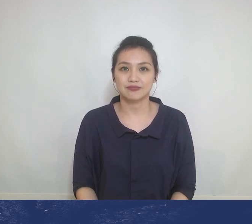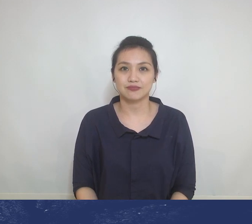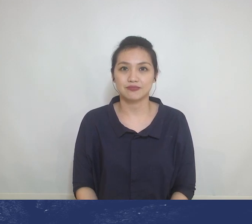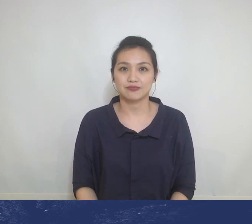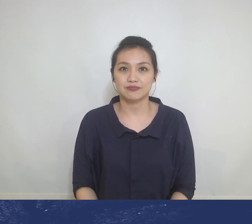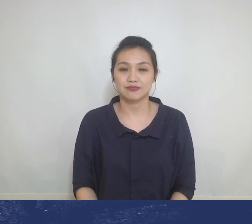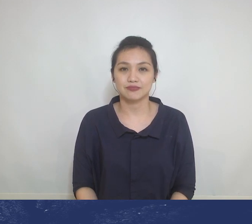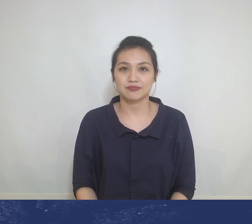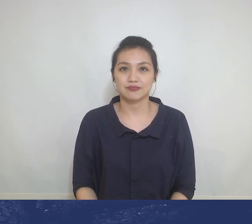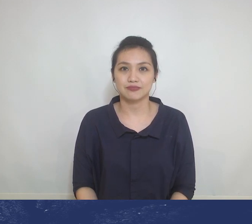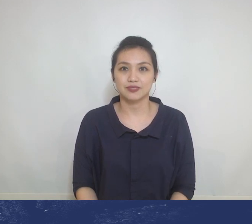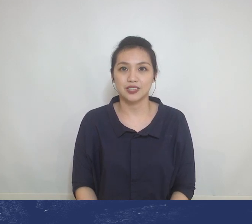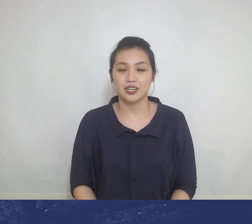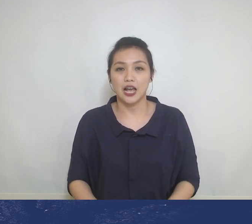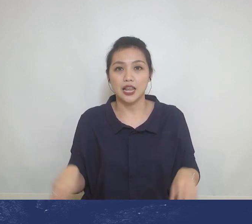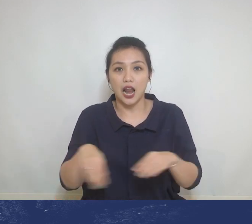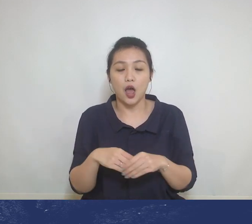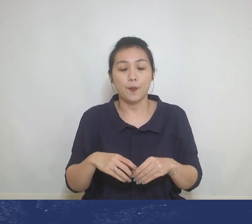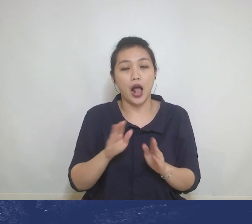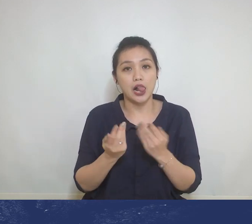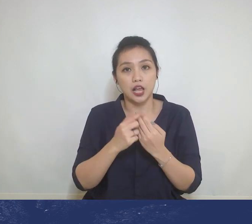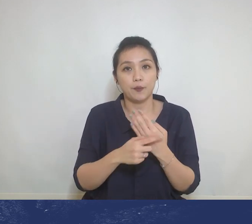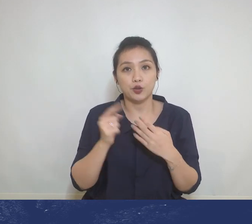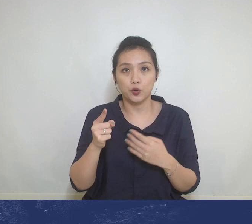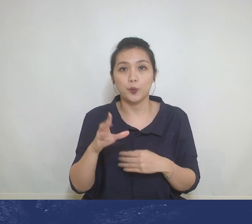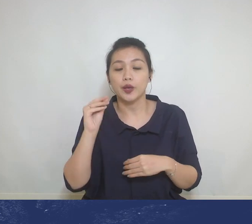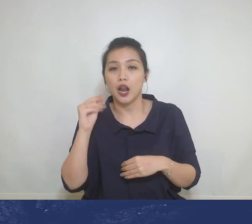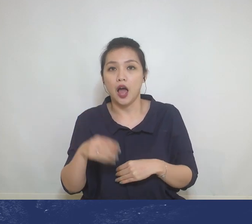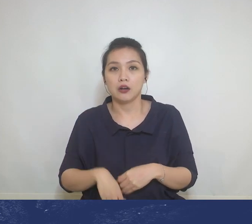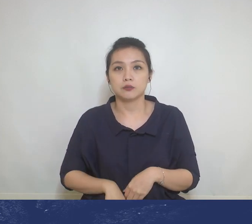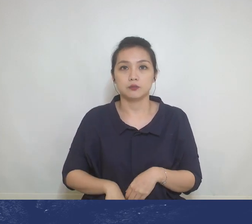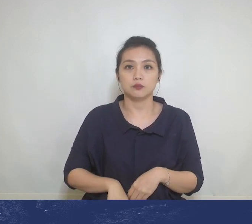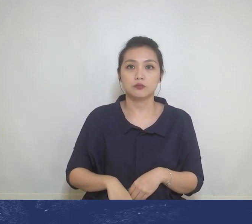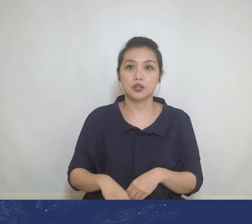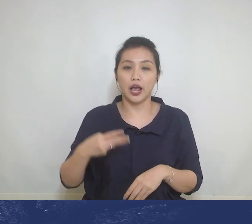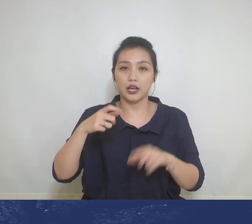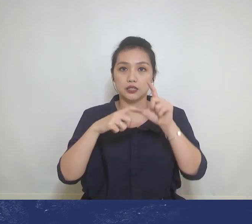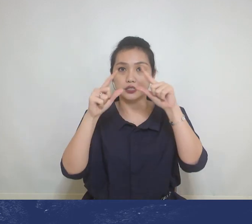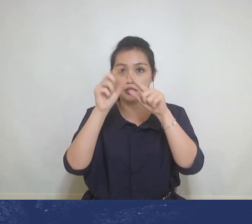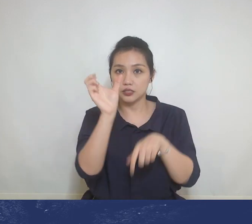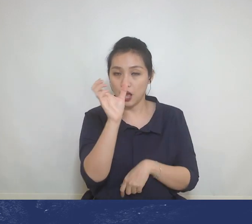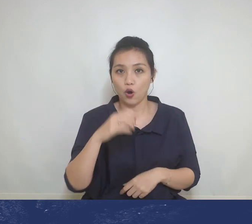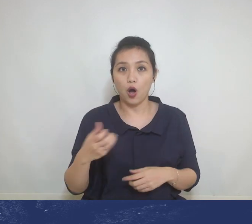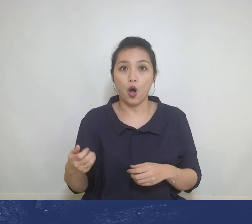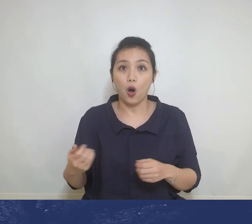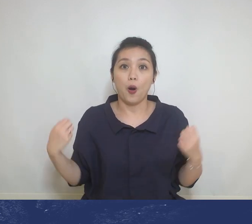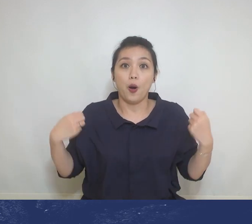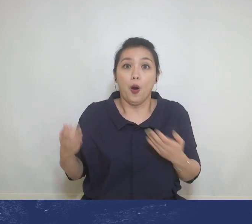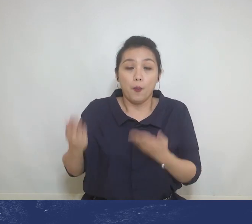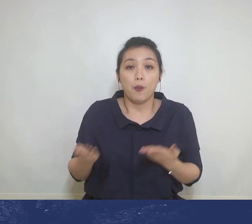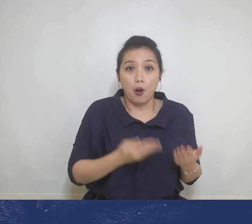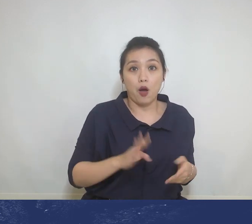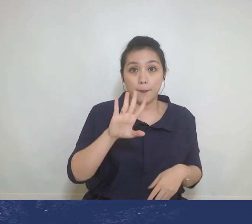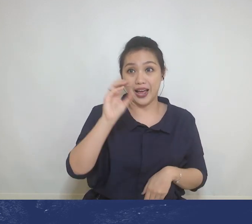itu bukan 400 orang biasa, itu with an army katanya. Itu berarti 400 orang itu adalah 400 tentara yang